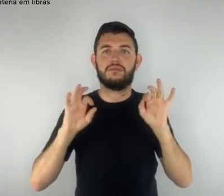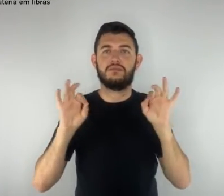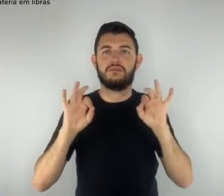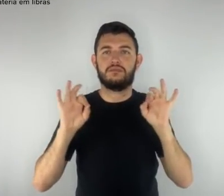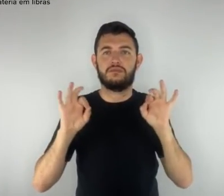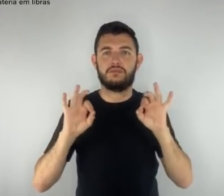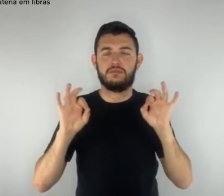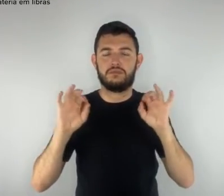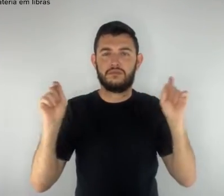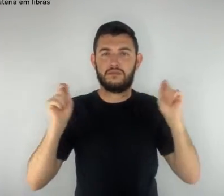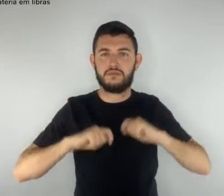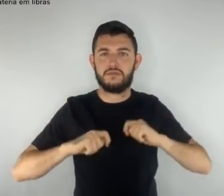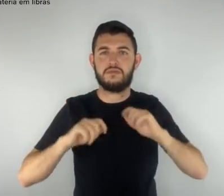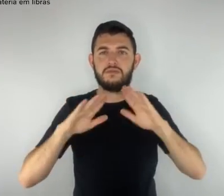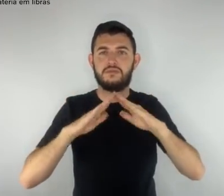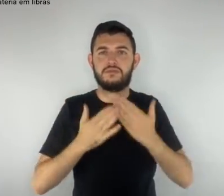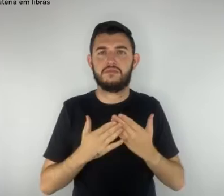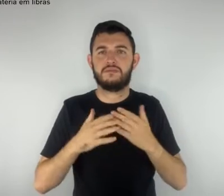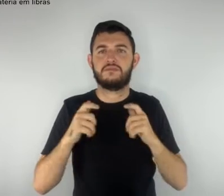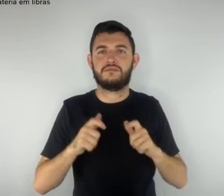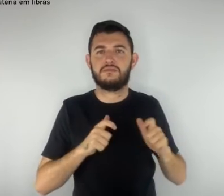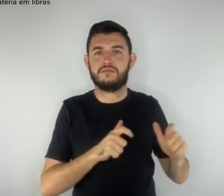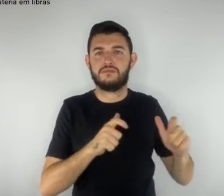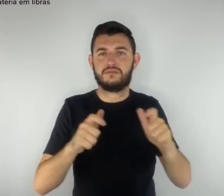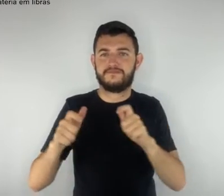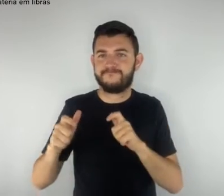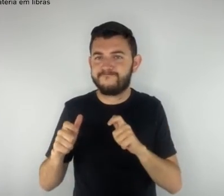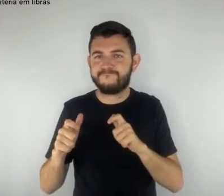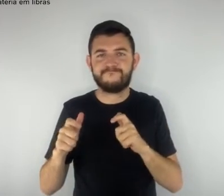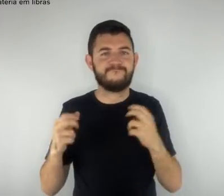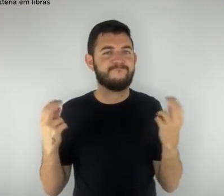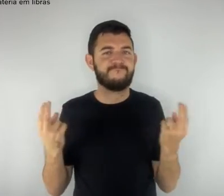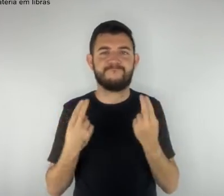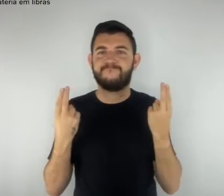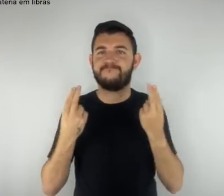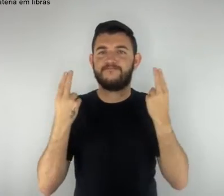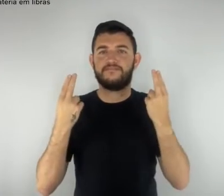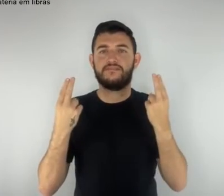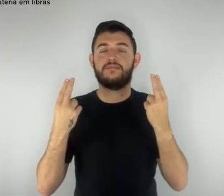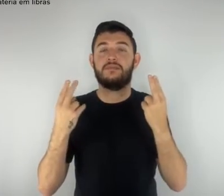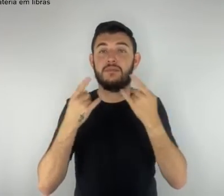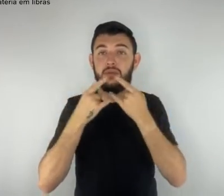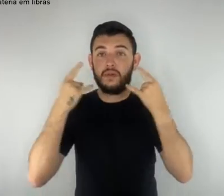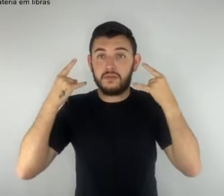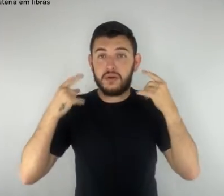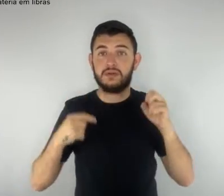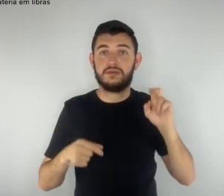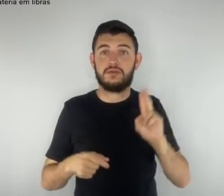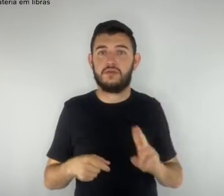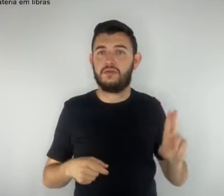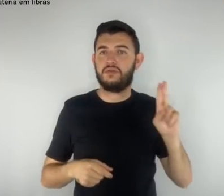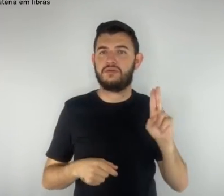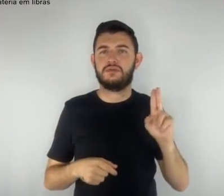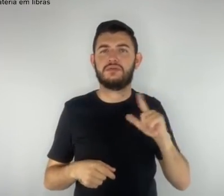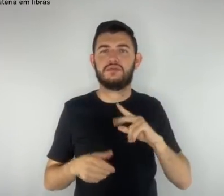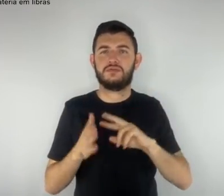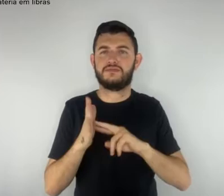boa parte das escolas. É importante manter o uso de máscaras de proteção. A